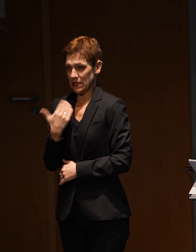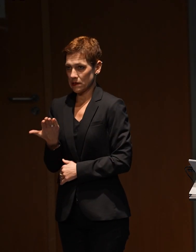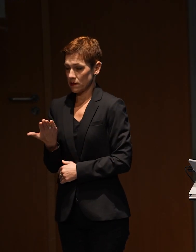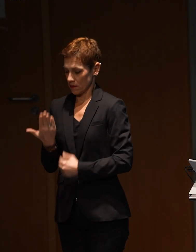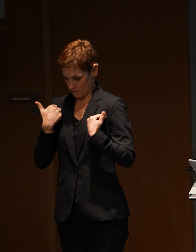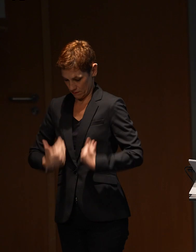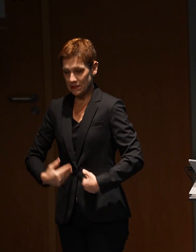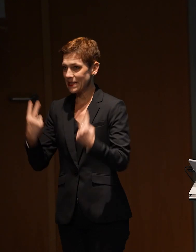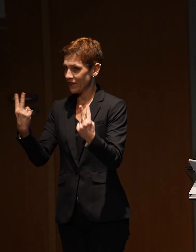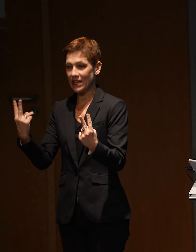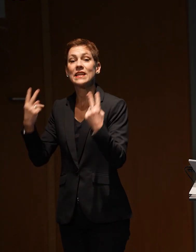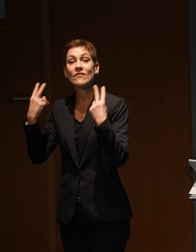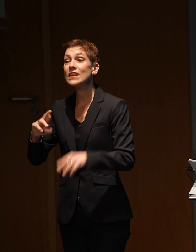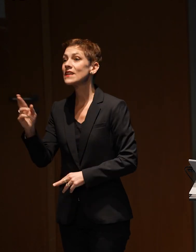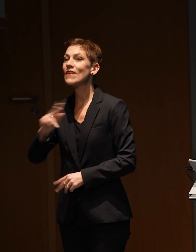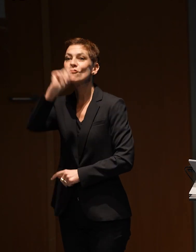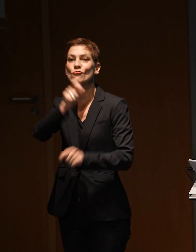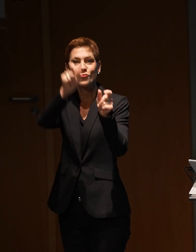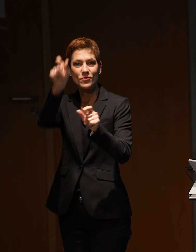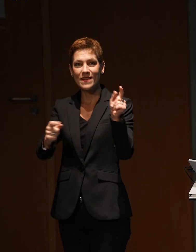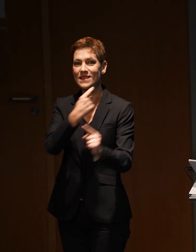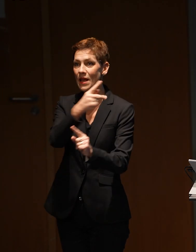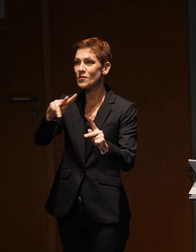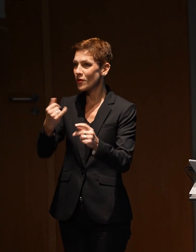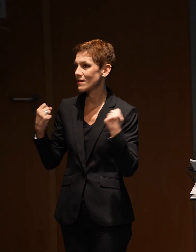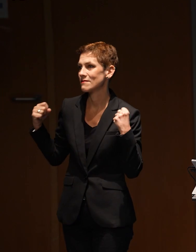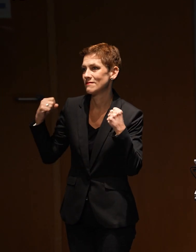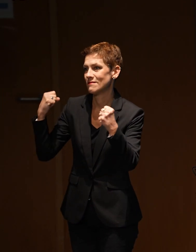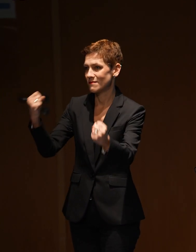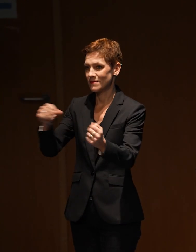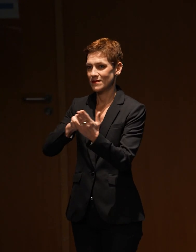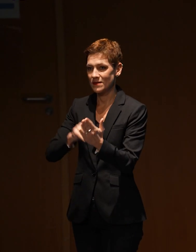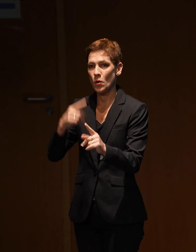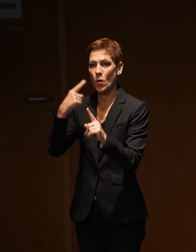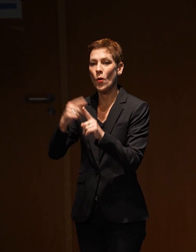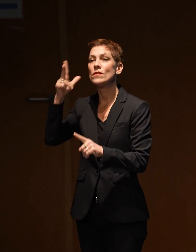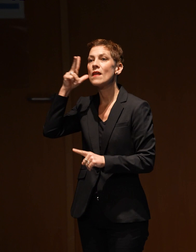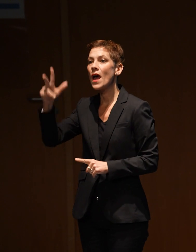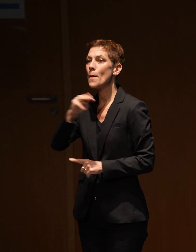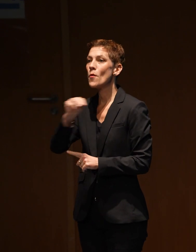geht um die Studierenden, die das Projekt vorangetrieben haben. Es geht natürlich auch um Herrn Müller-Stahl.